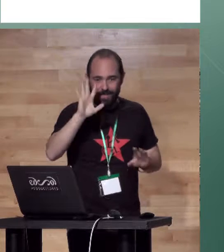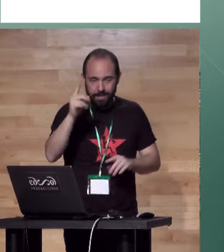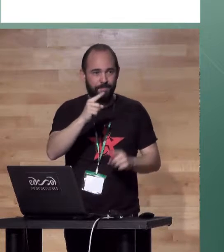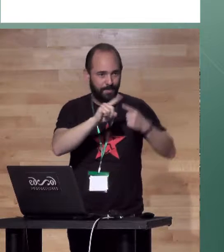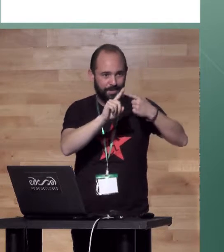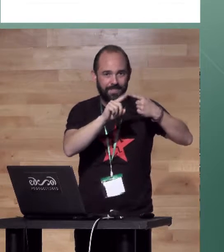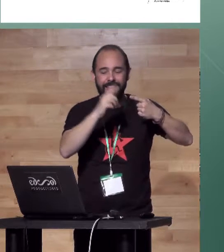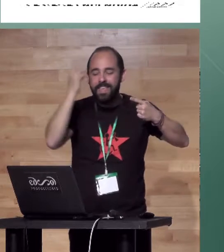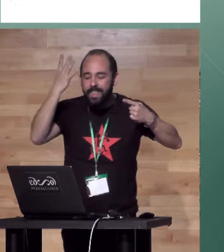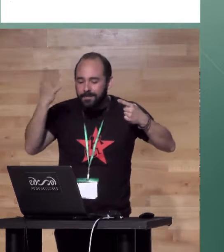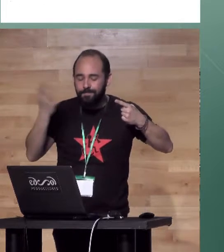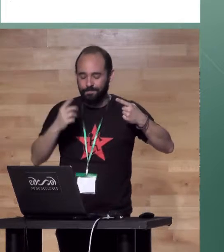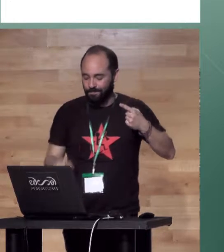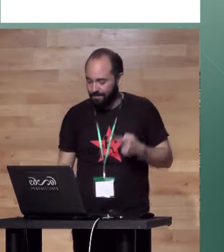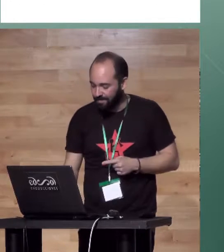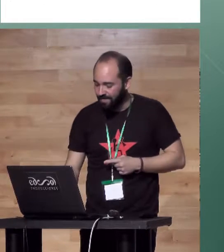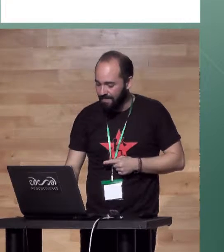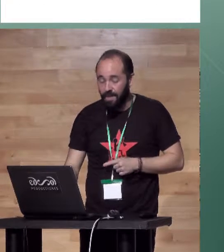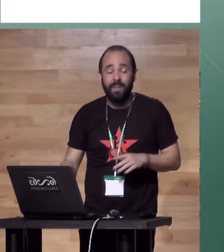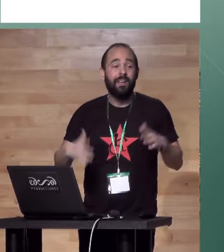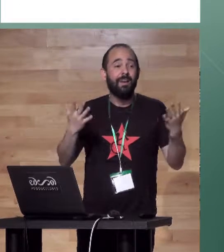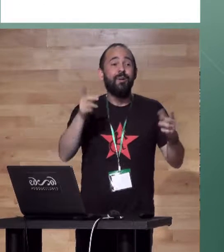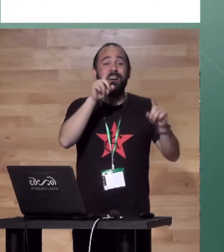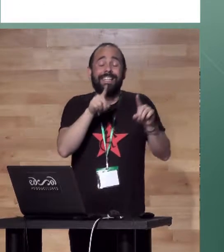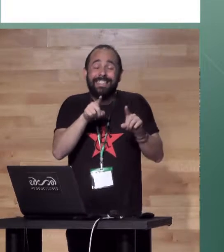clave. La idea, realmente. Una vez que tenemos la idea.